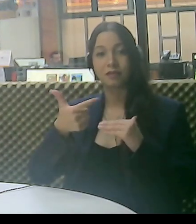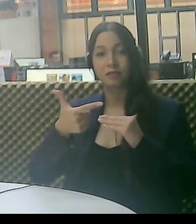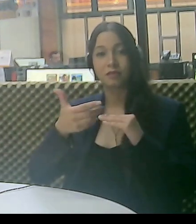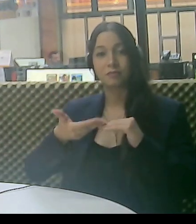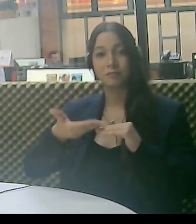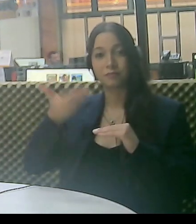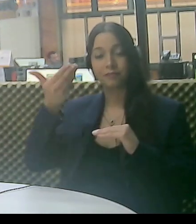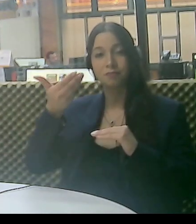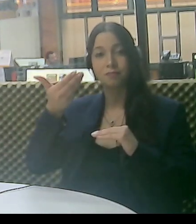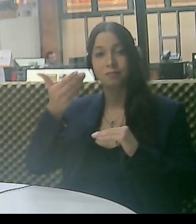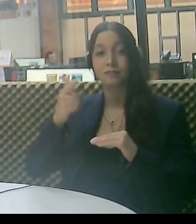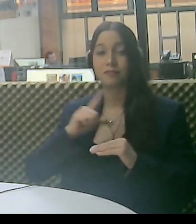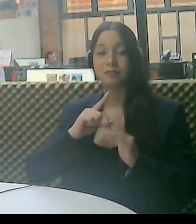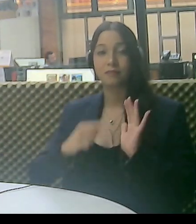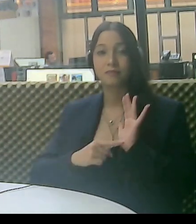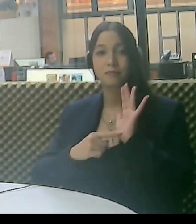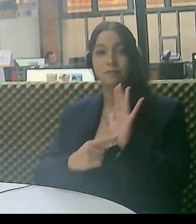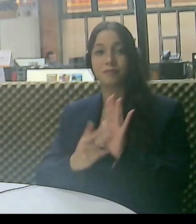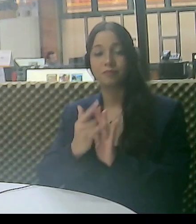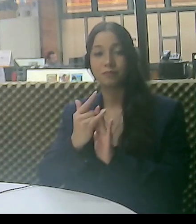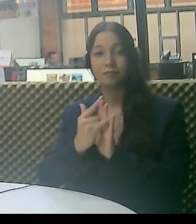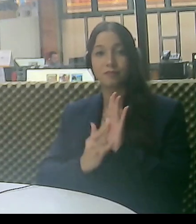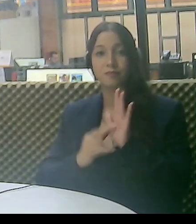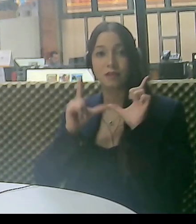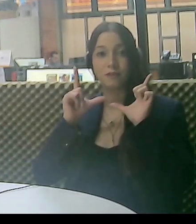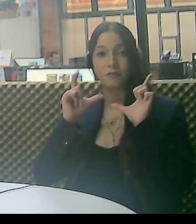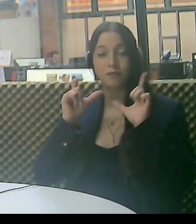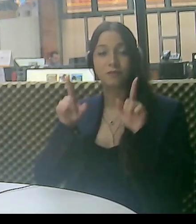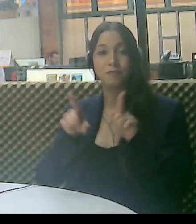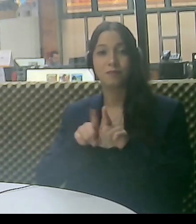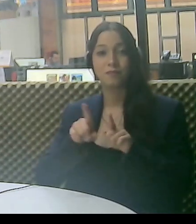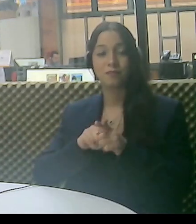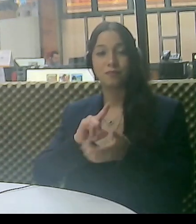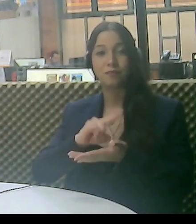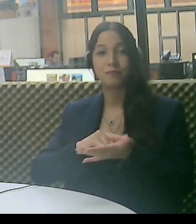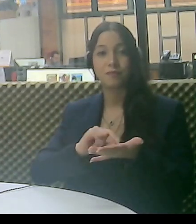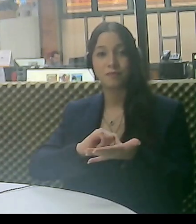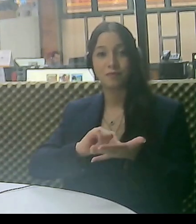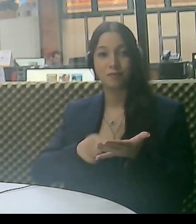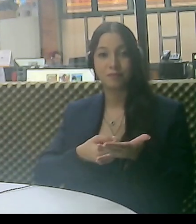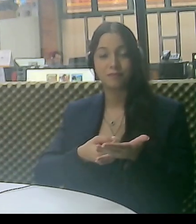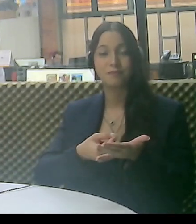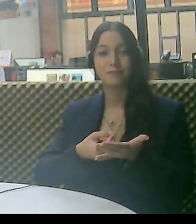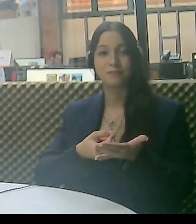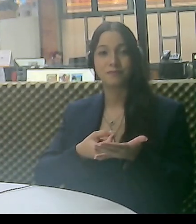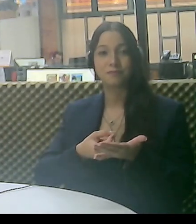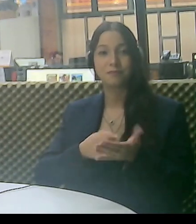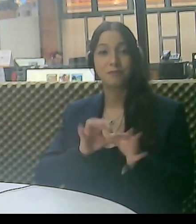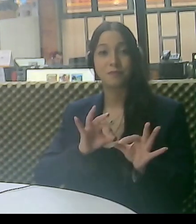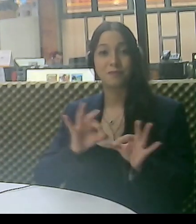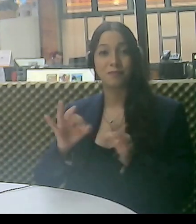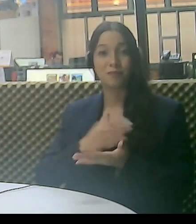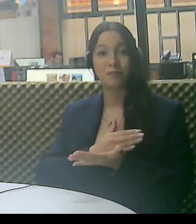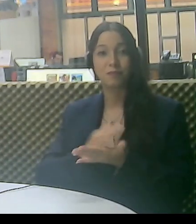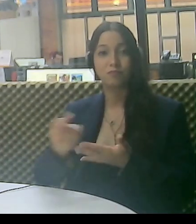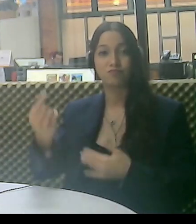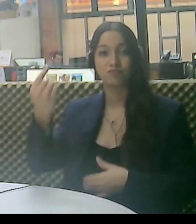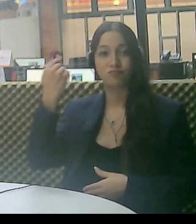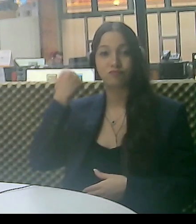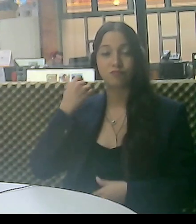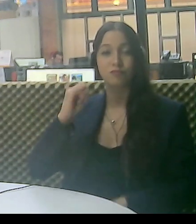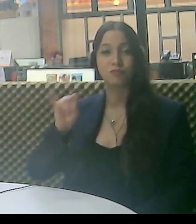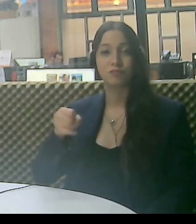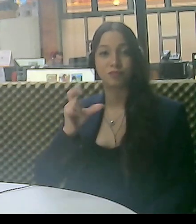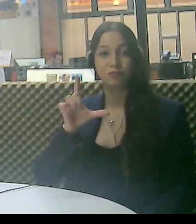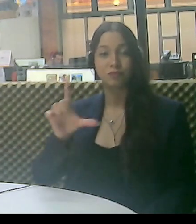anos, mediante a apresentação de um documento com foto e preenchimento de cadastro. Desde que o projeto foi implantado em julho do